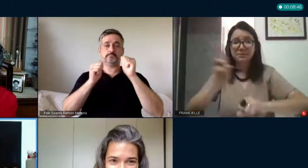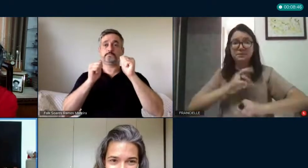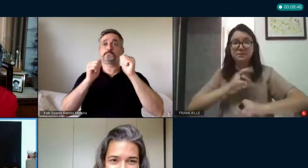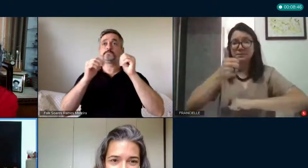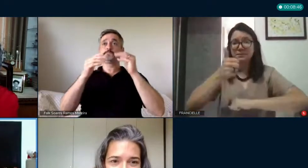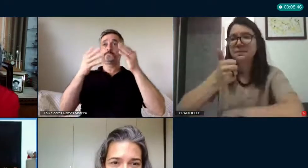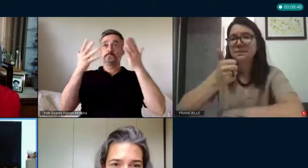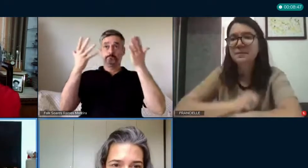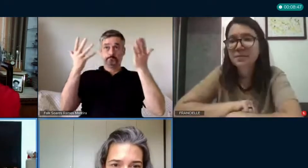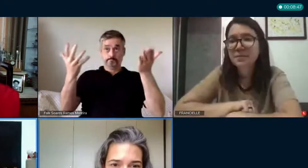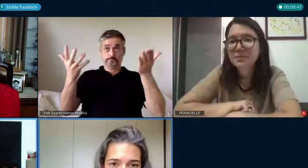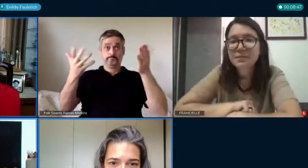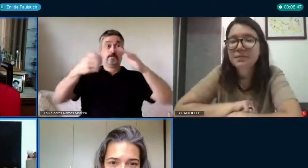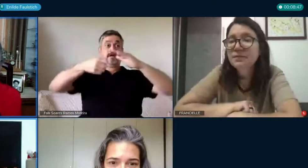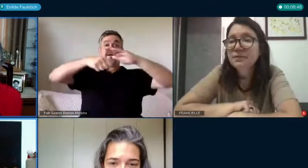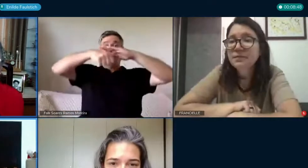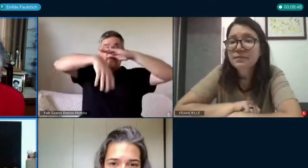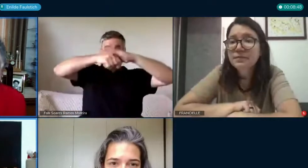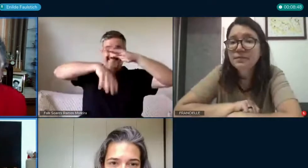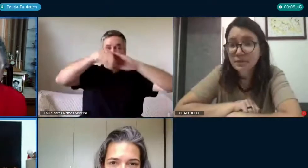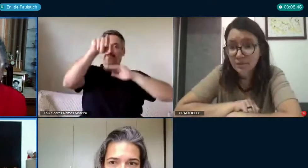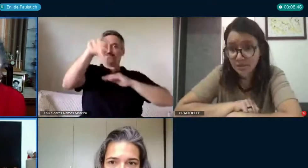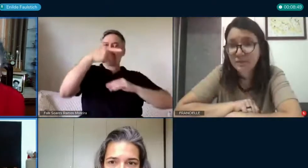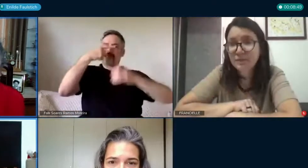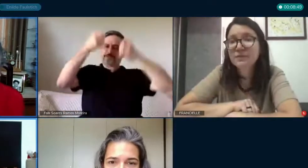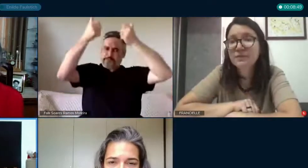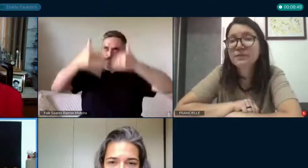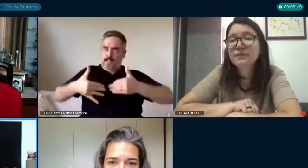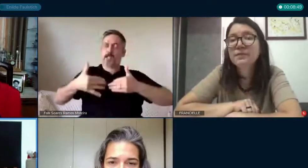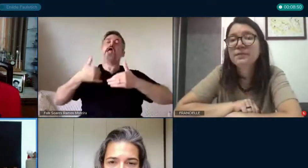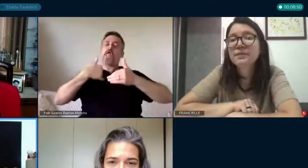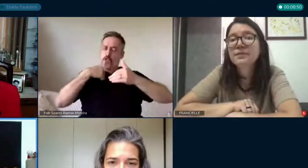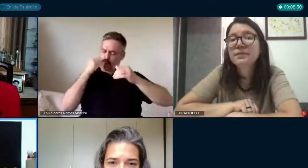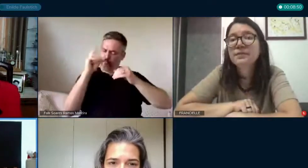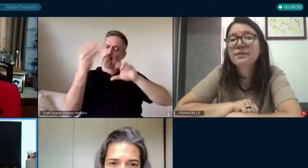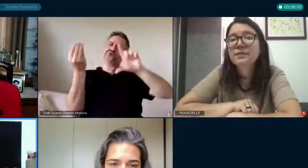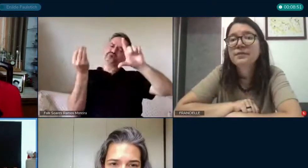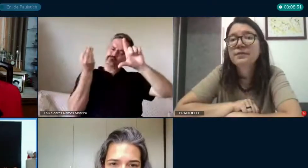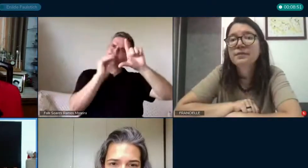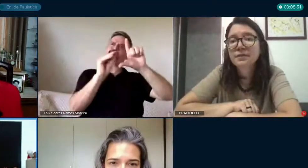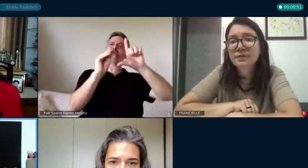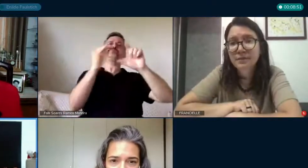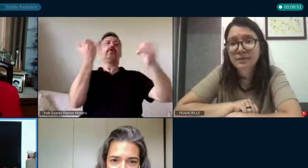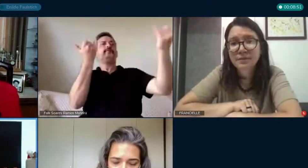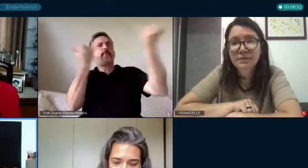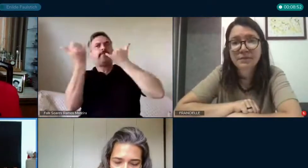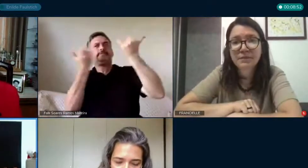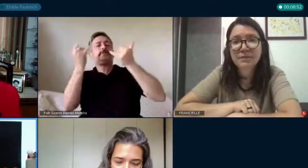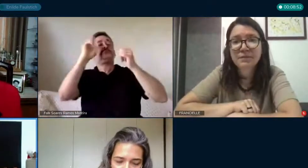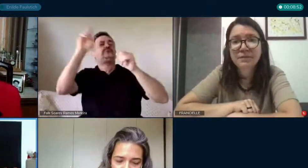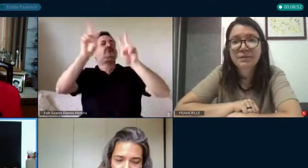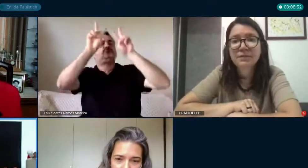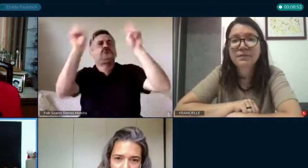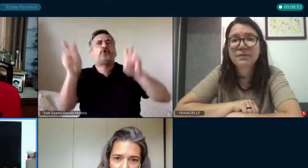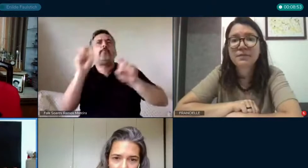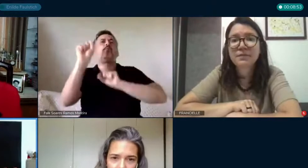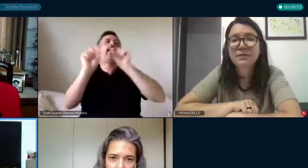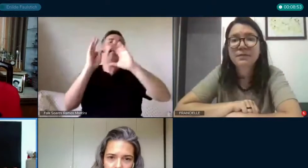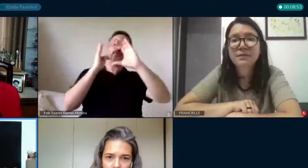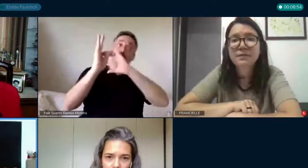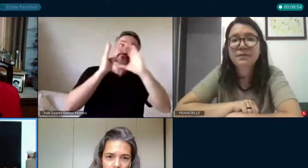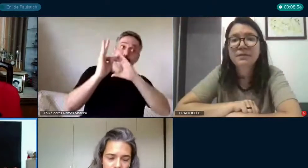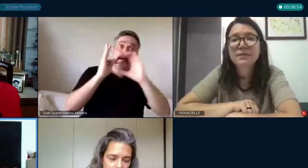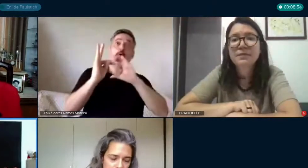Opa, posso? Sim, pode. Então, quanto à nota de rodapé, sim, eu acredito que